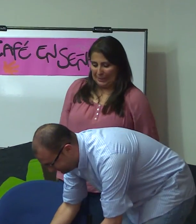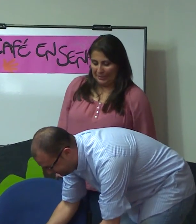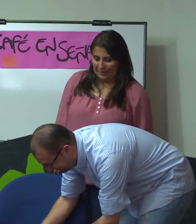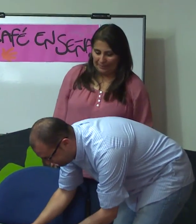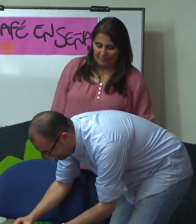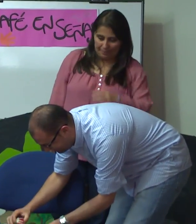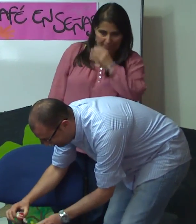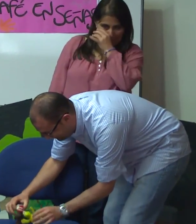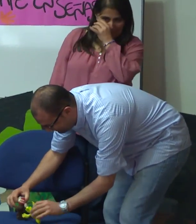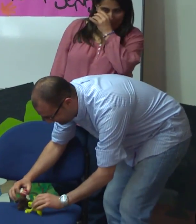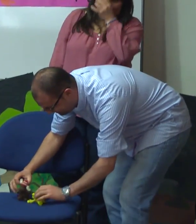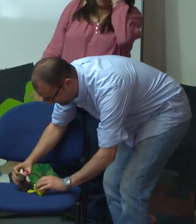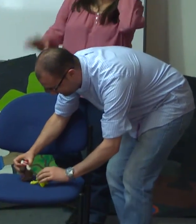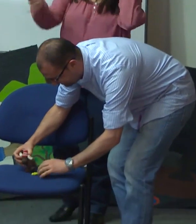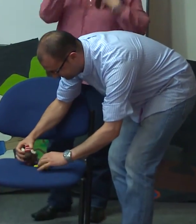Esto es interesante.